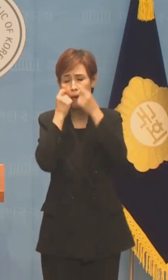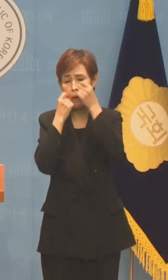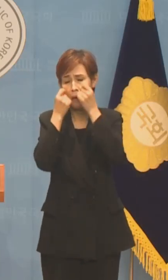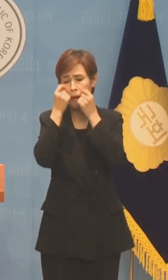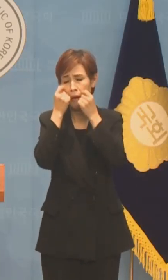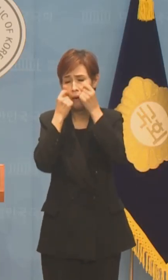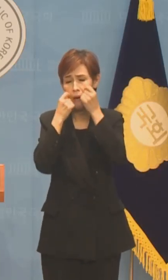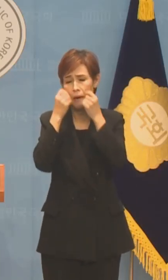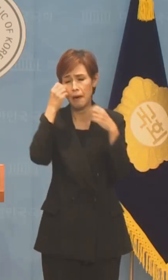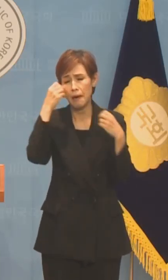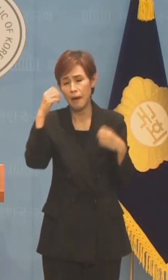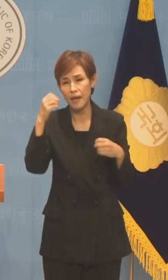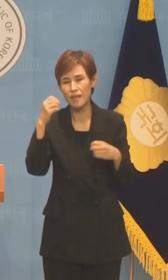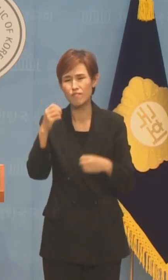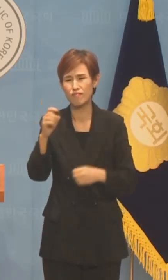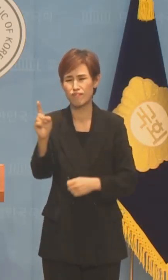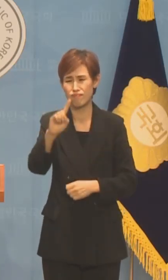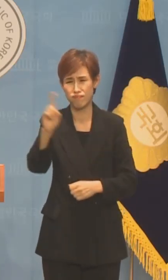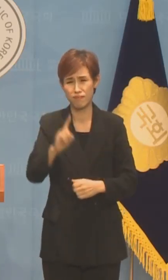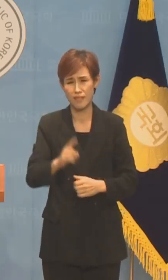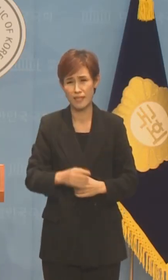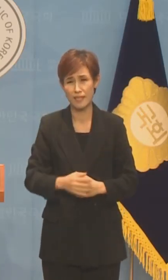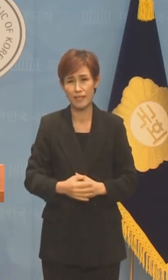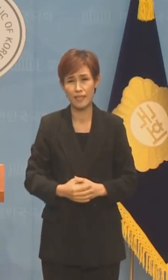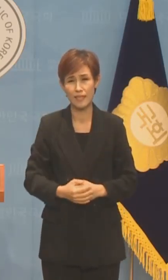흘릴 뻔한 연기까지 한 겁니다.